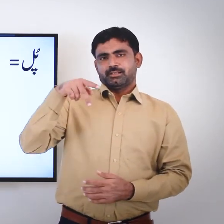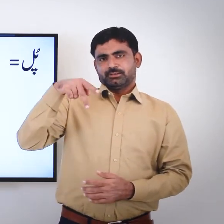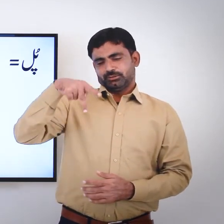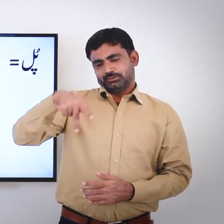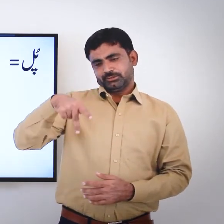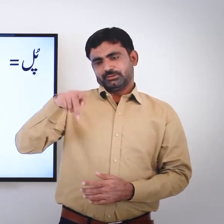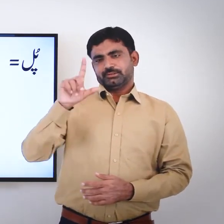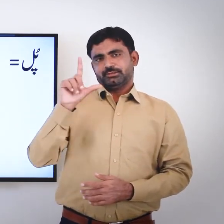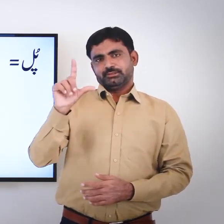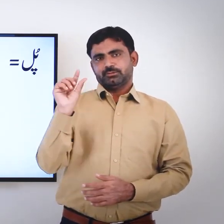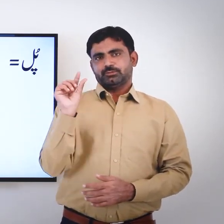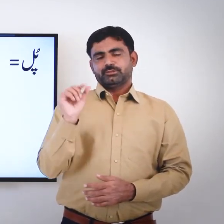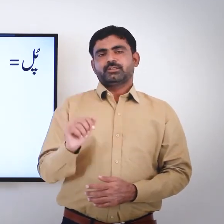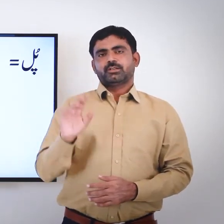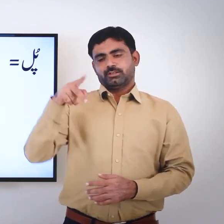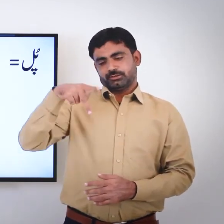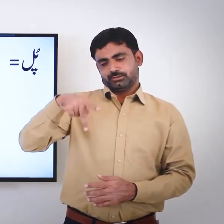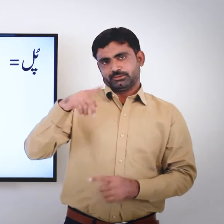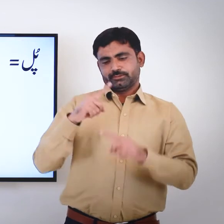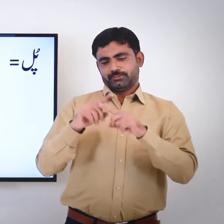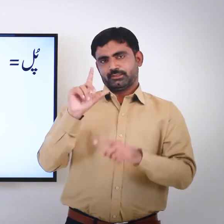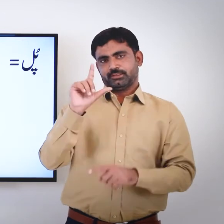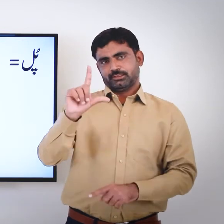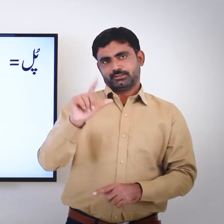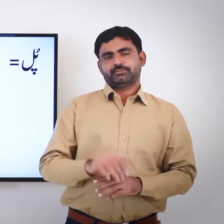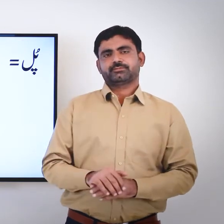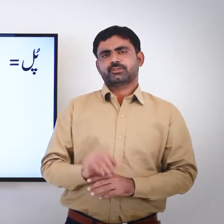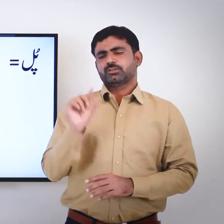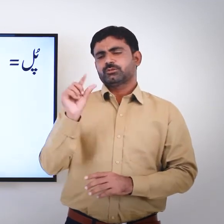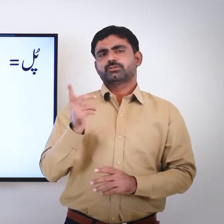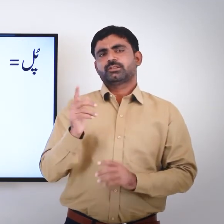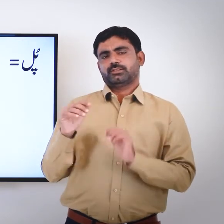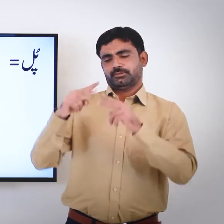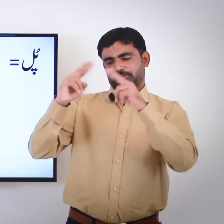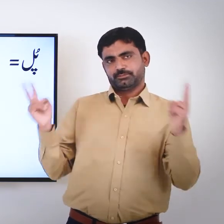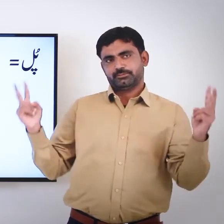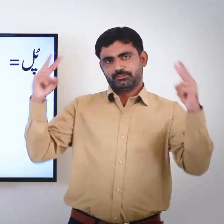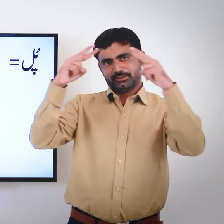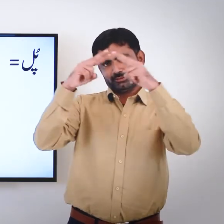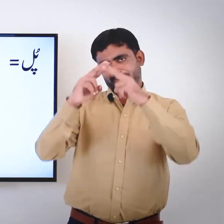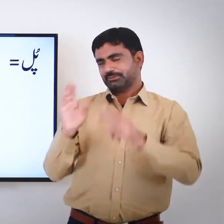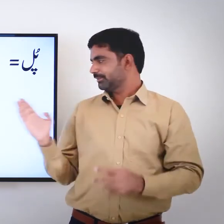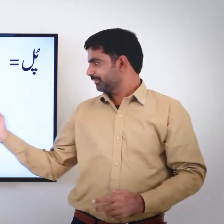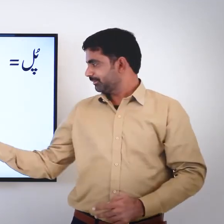پل برابر ہے پے جمع لام۔ لفظ کیا بنا؟ پل۔